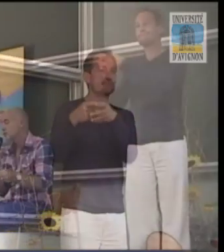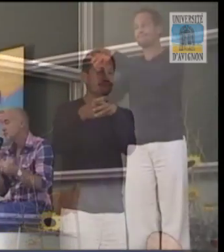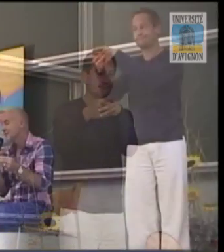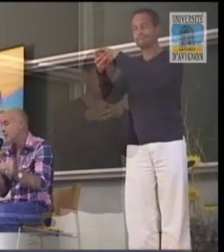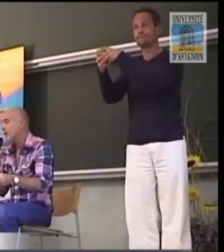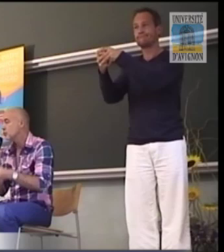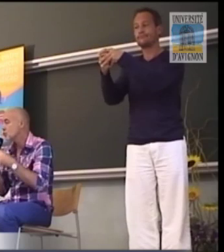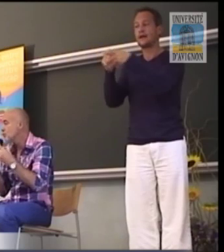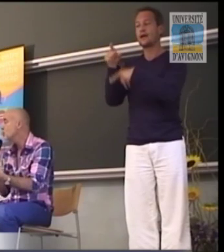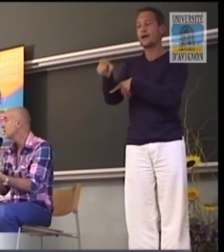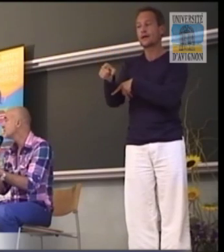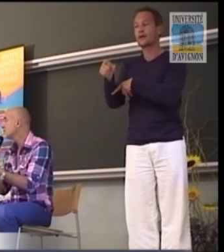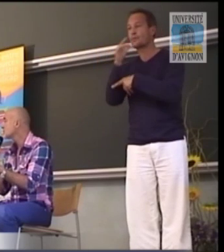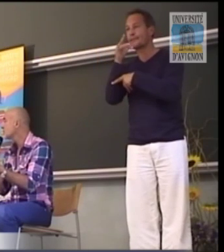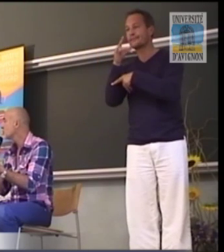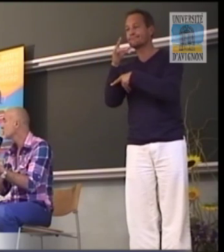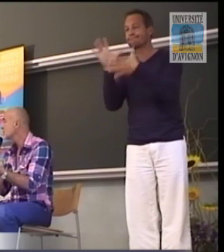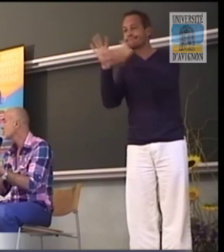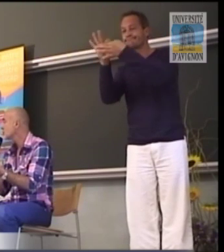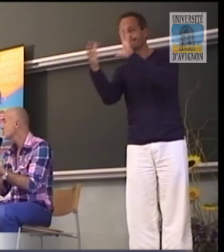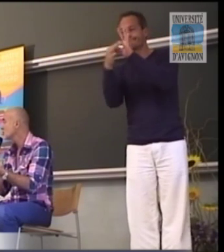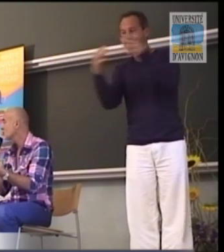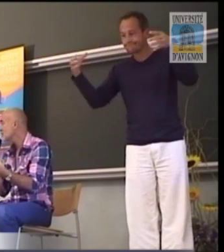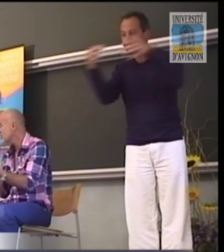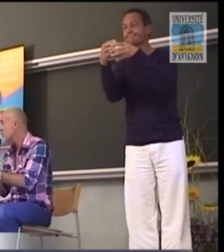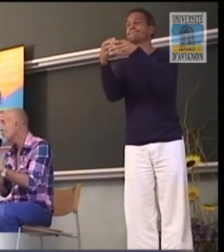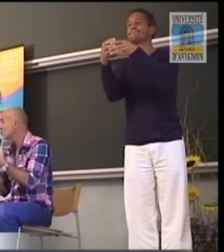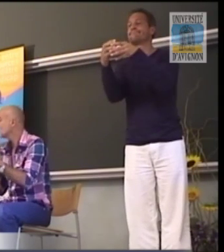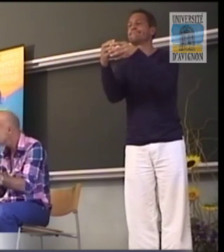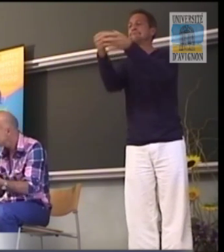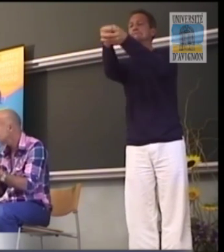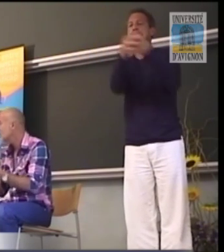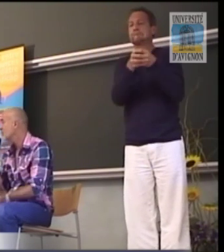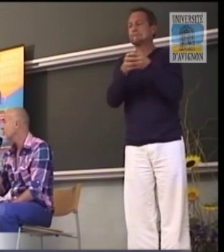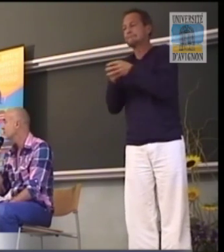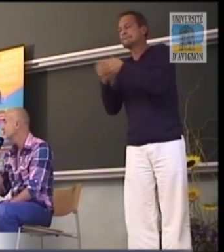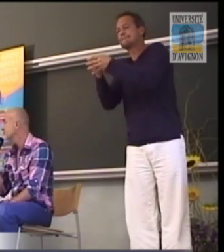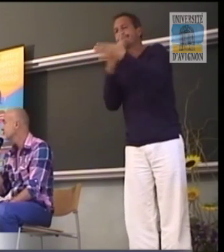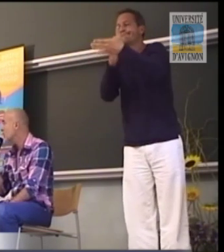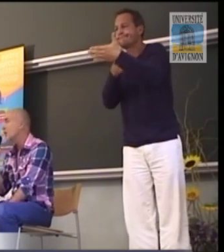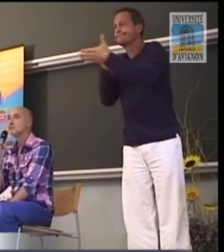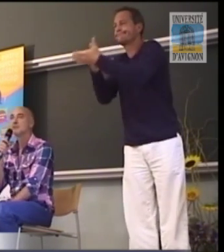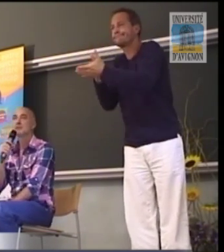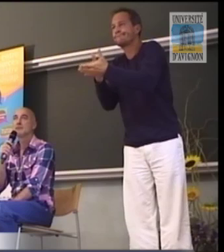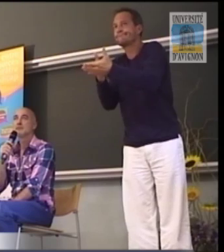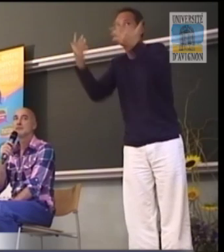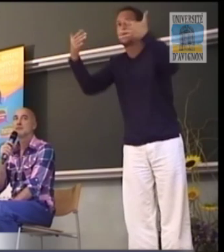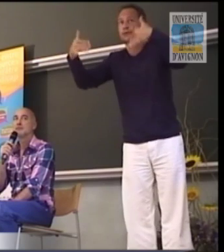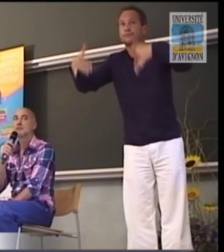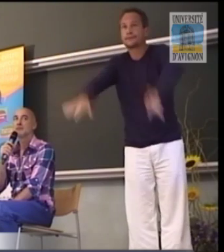toutes capables de se mutualiser dans cette volonté, cette ambition. Donc à chaque fois, on rencontre un frein. Voilà.